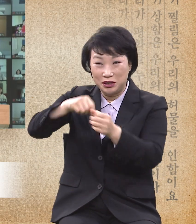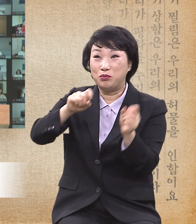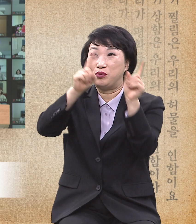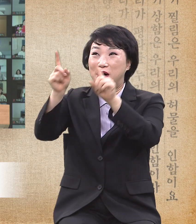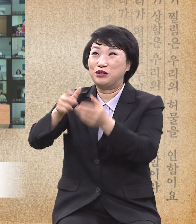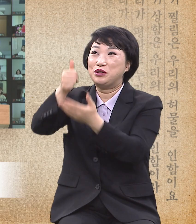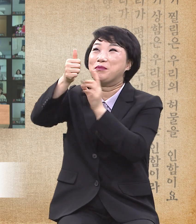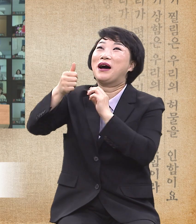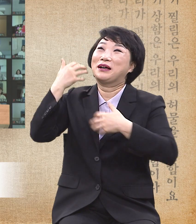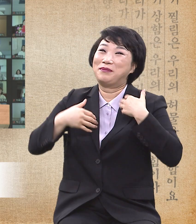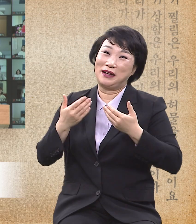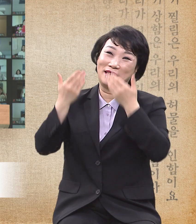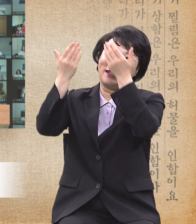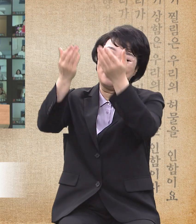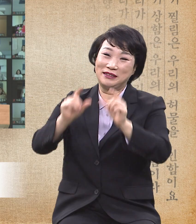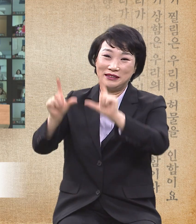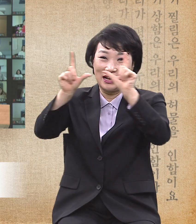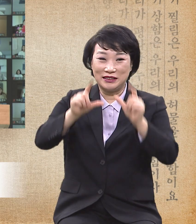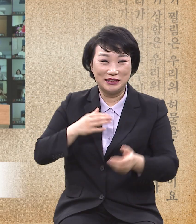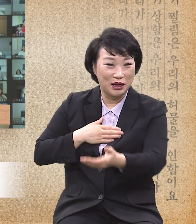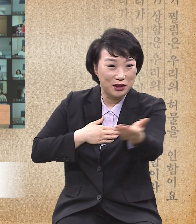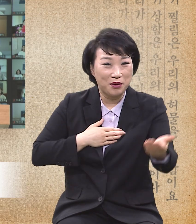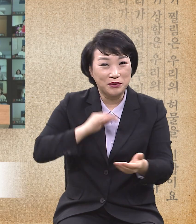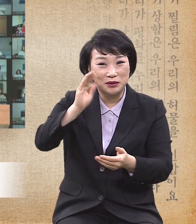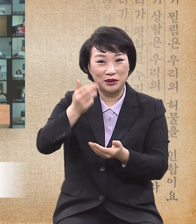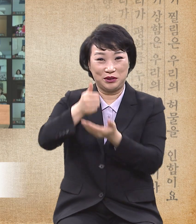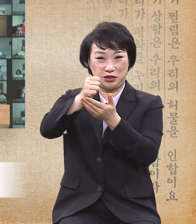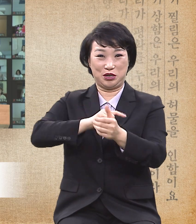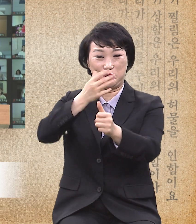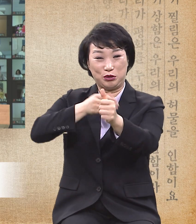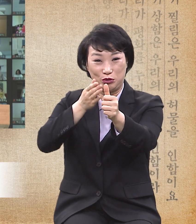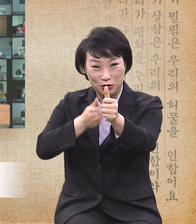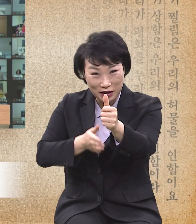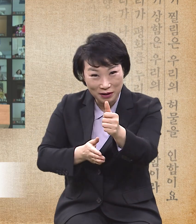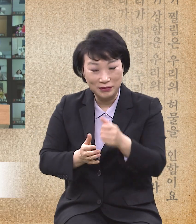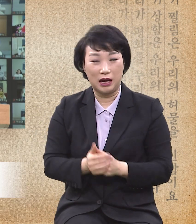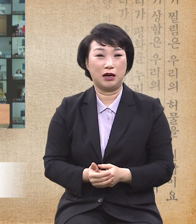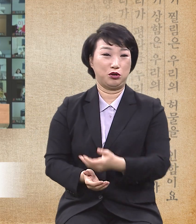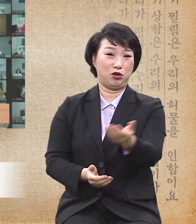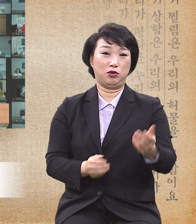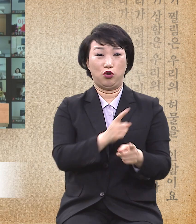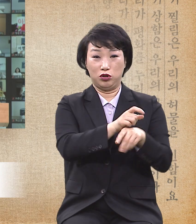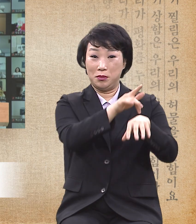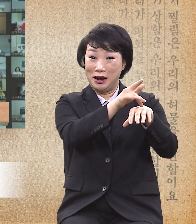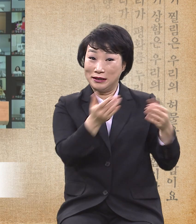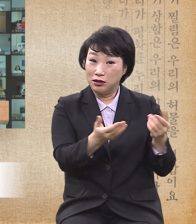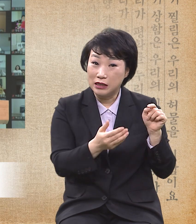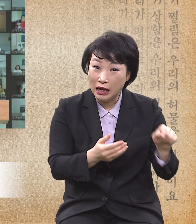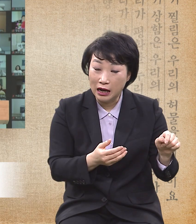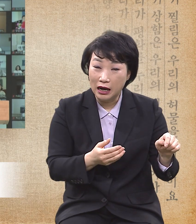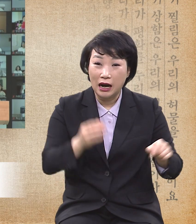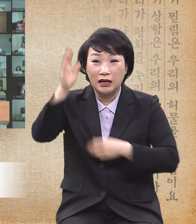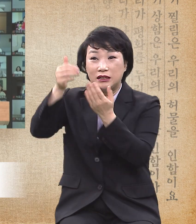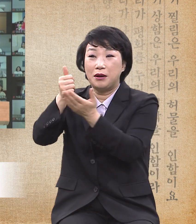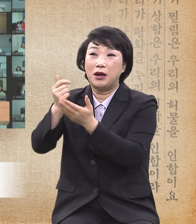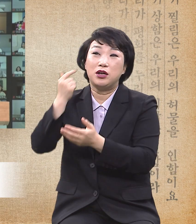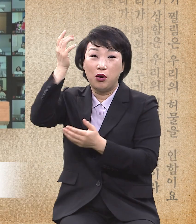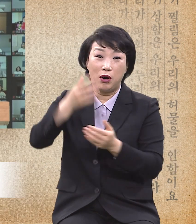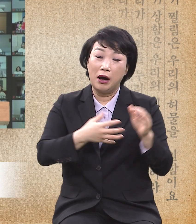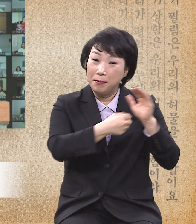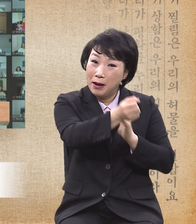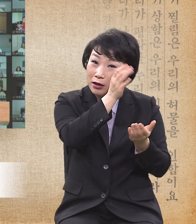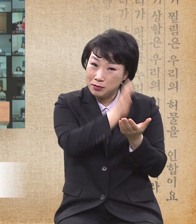주님만 기쁘시게 하는 여러분 되기를 주님의 이름으로 축원합니다. 절대 마귀에게 하나님이